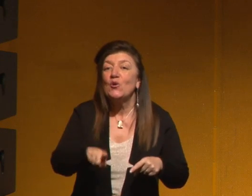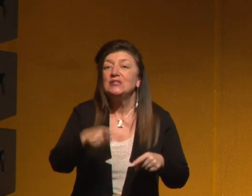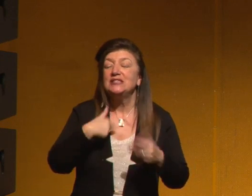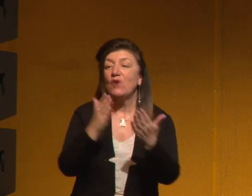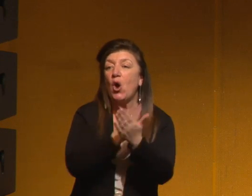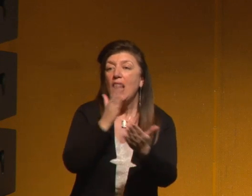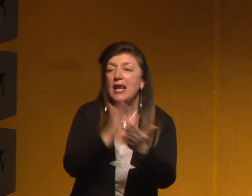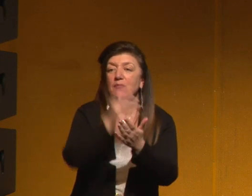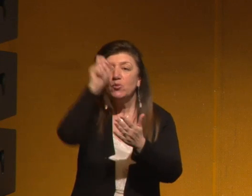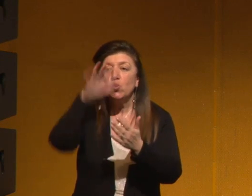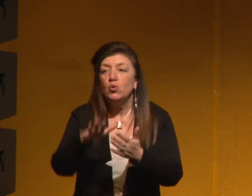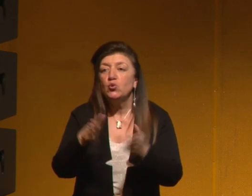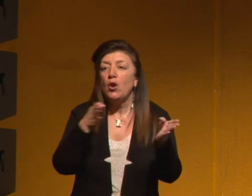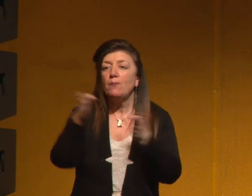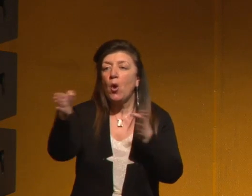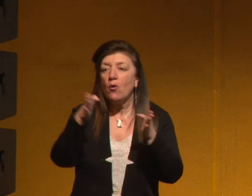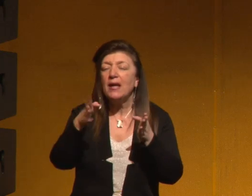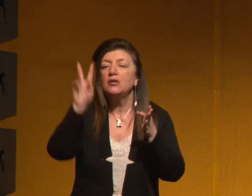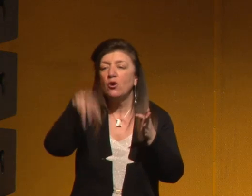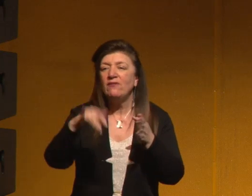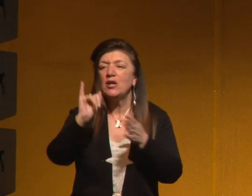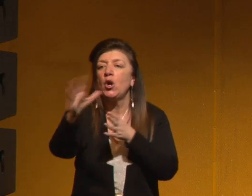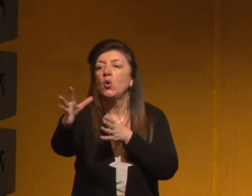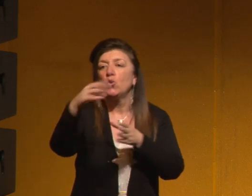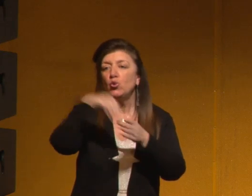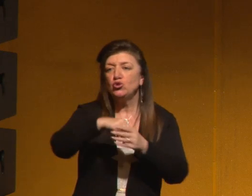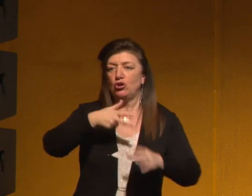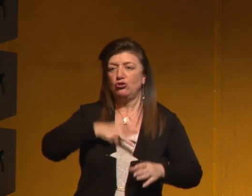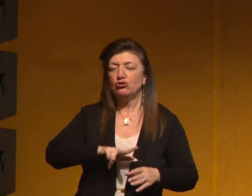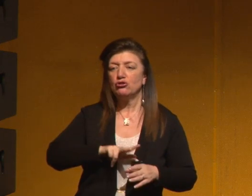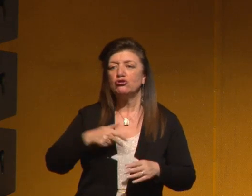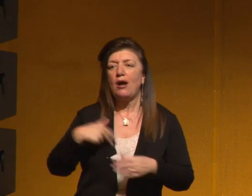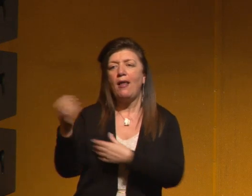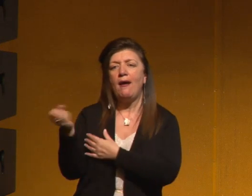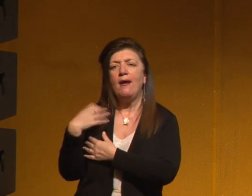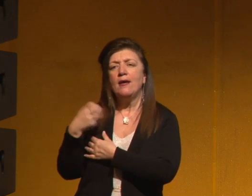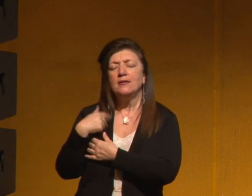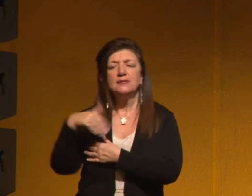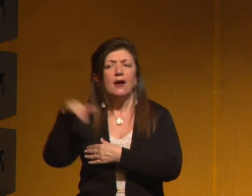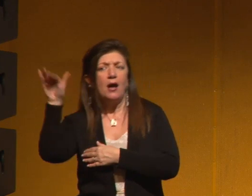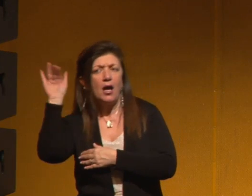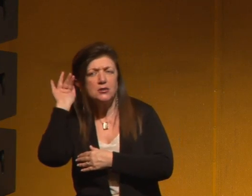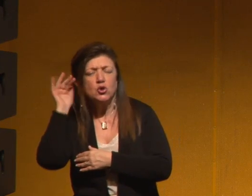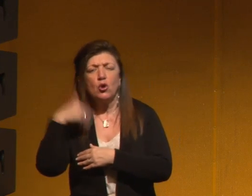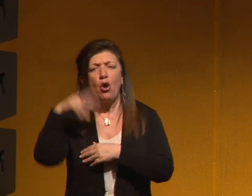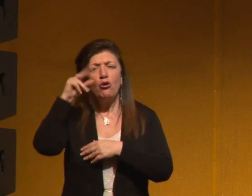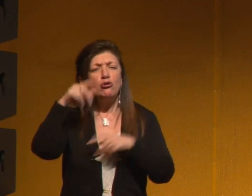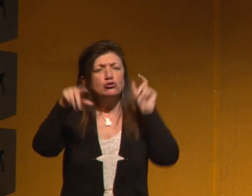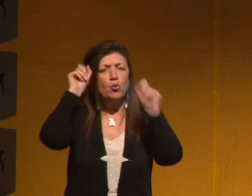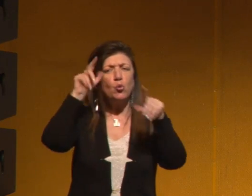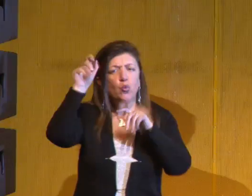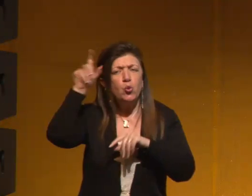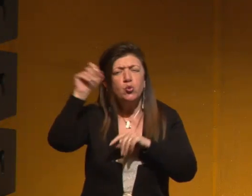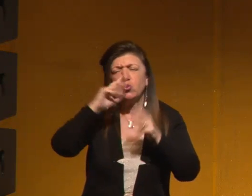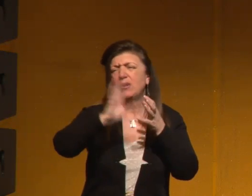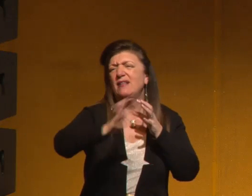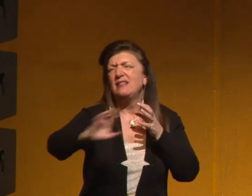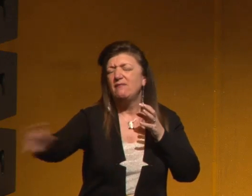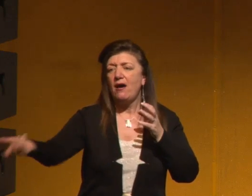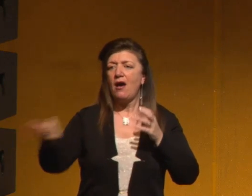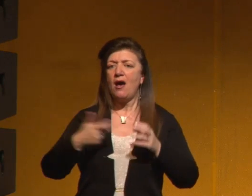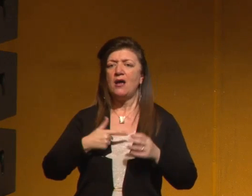inclusione sociale ci insegnano ad ascoltare a conoscere le culture diverse dalla nostra a rispondere le angosce del presente